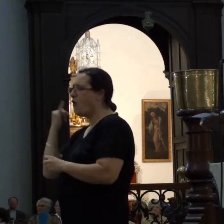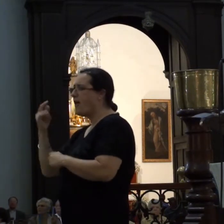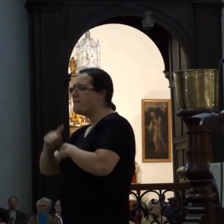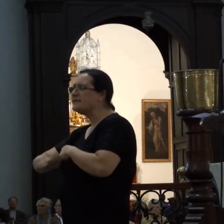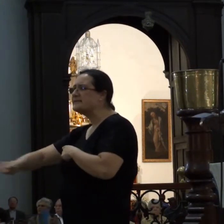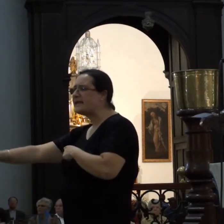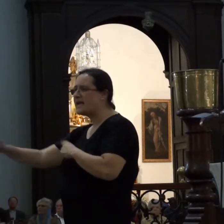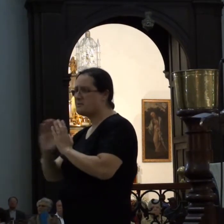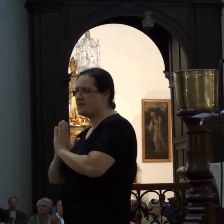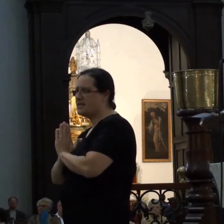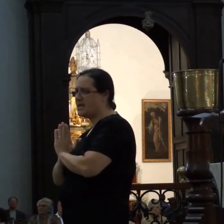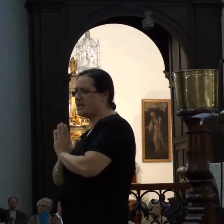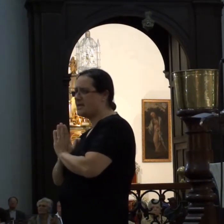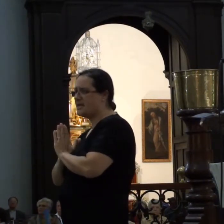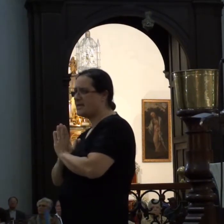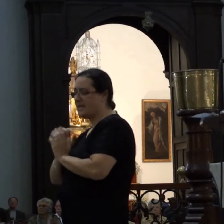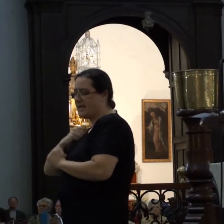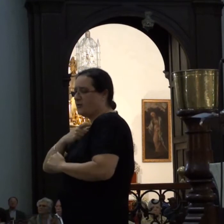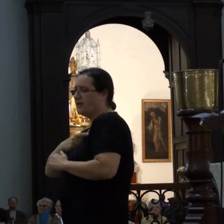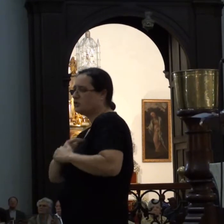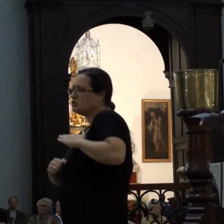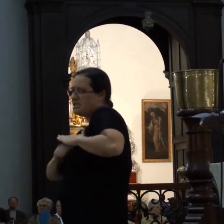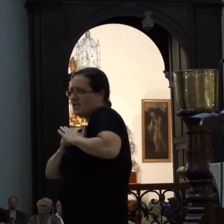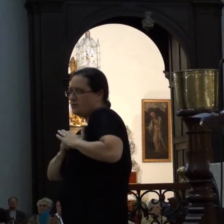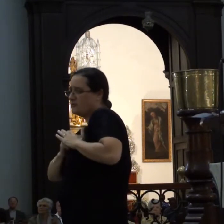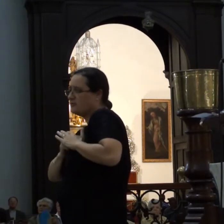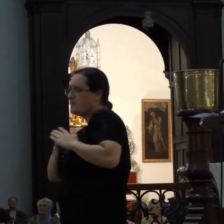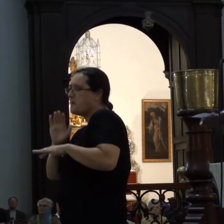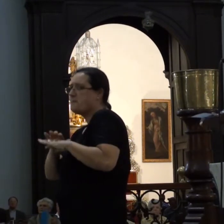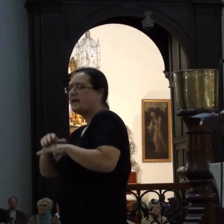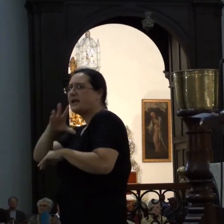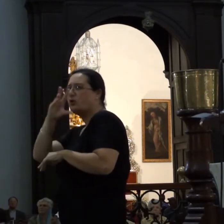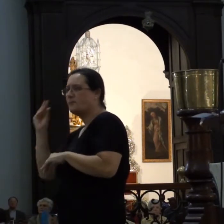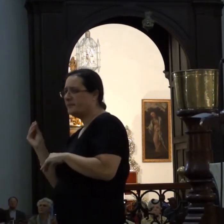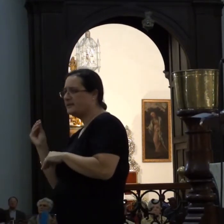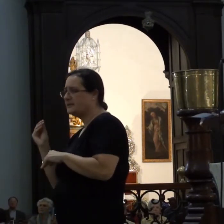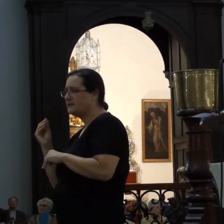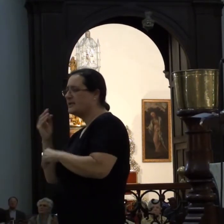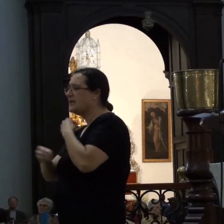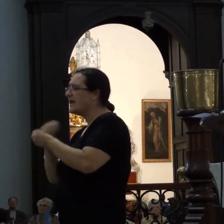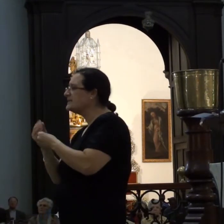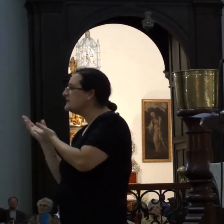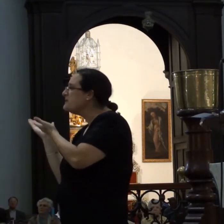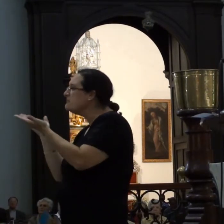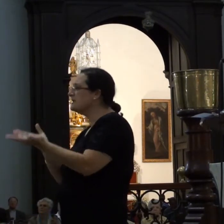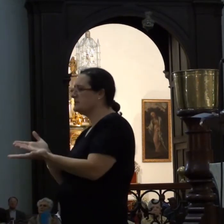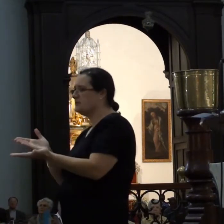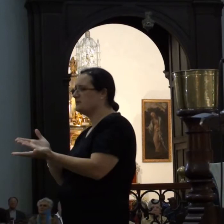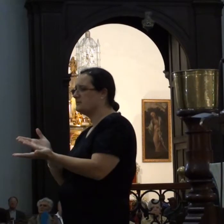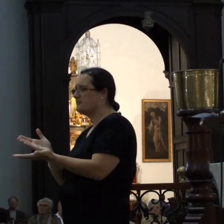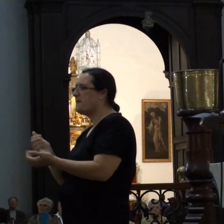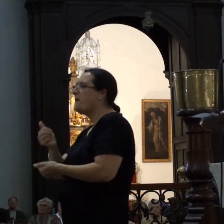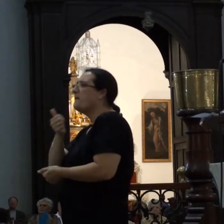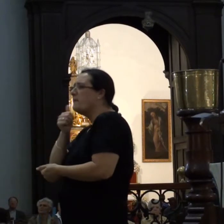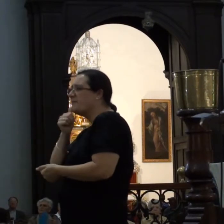de los que venimos y nos y nos está haciendo la invitación bebe